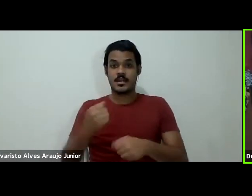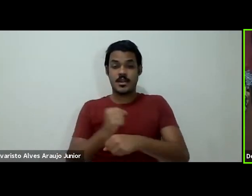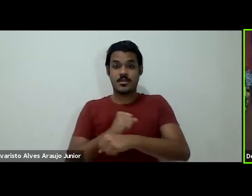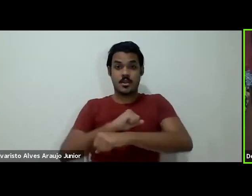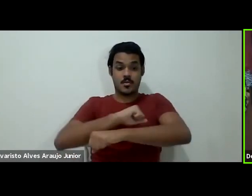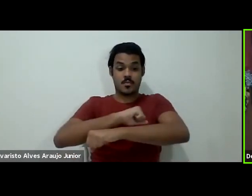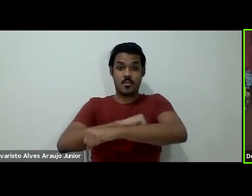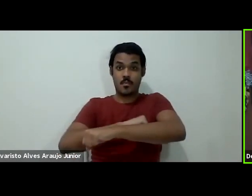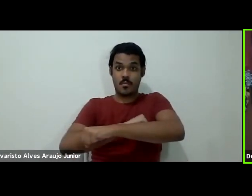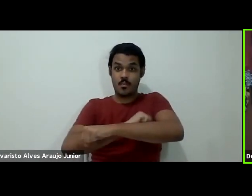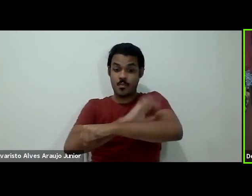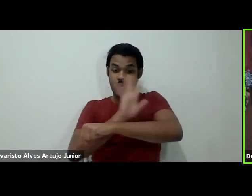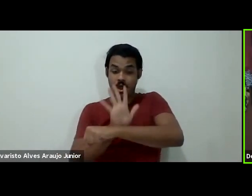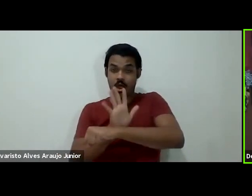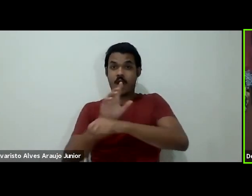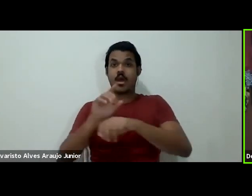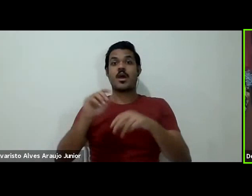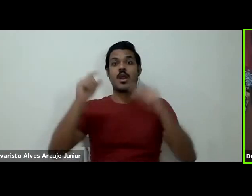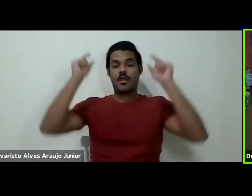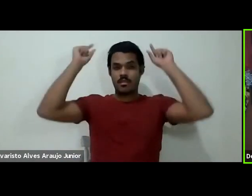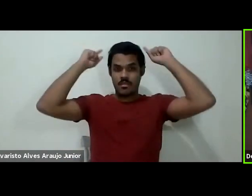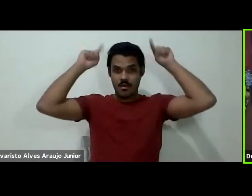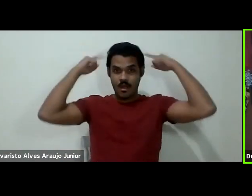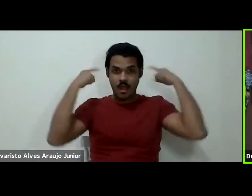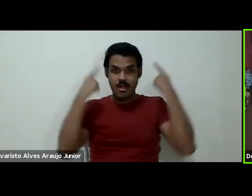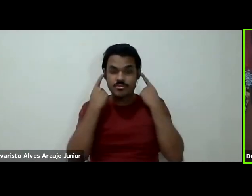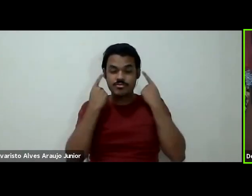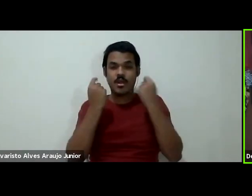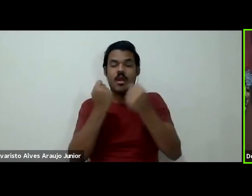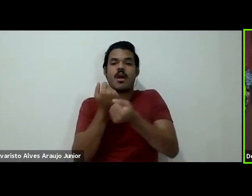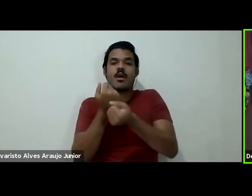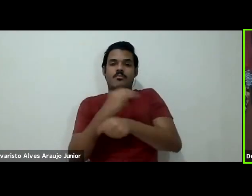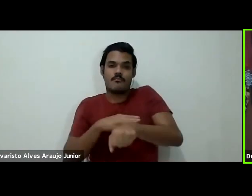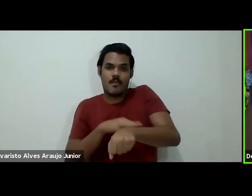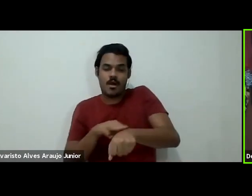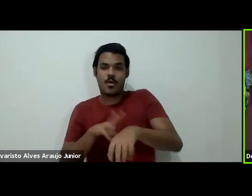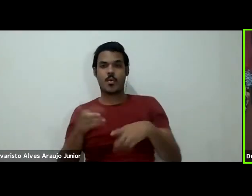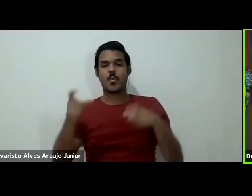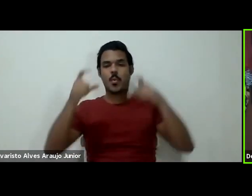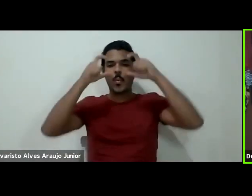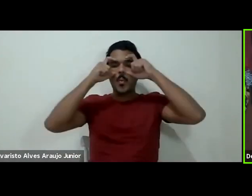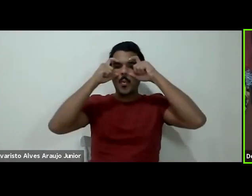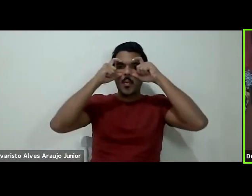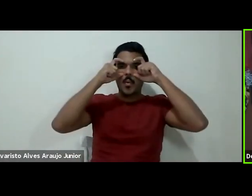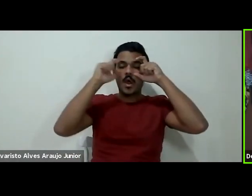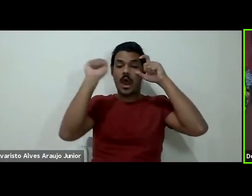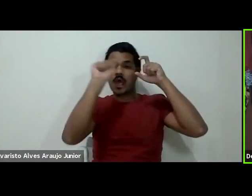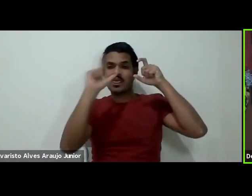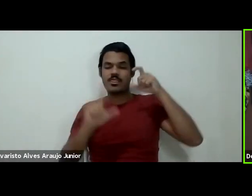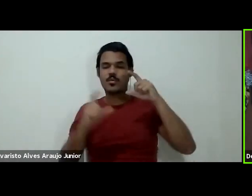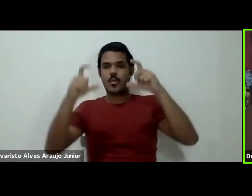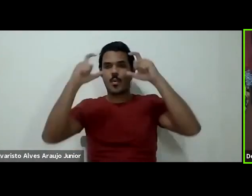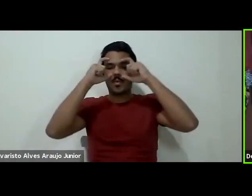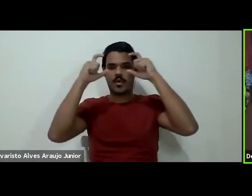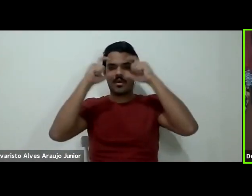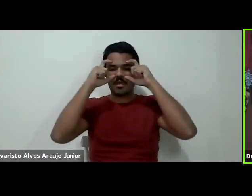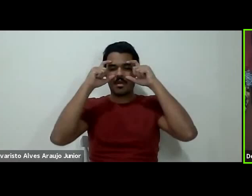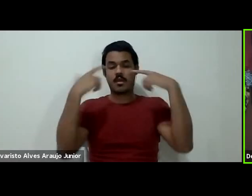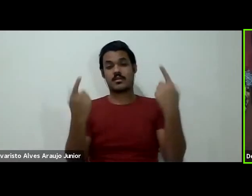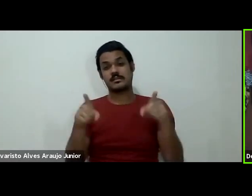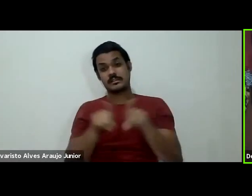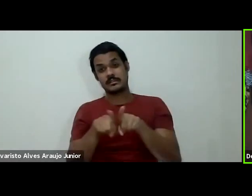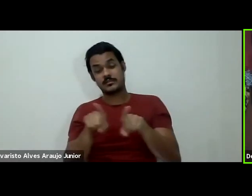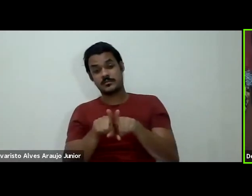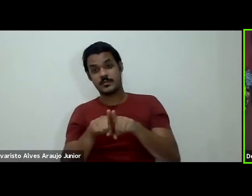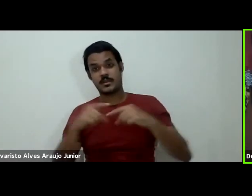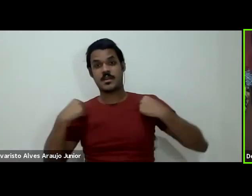clara, tenho cabelo castanho, cacheado, uso óculos de armação azul quadrado e estou usando